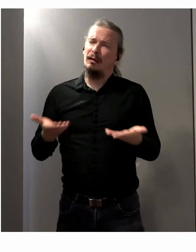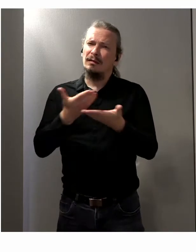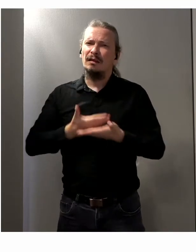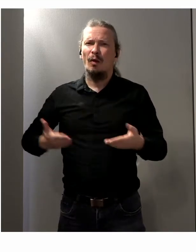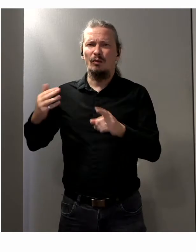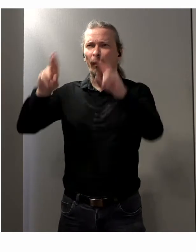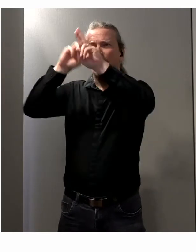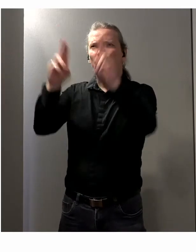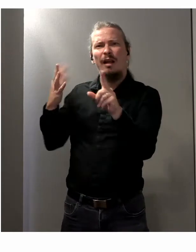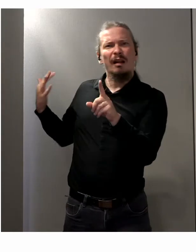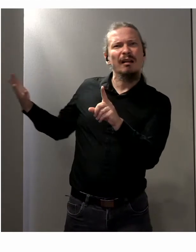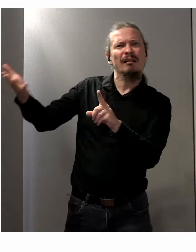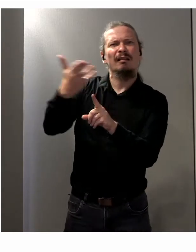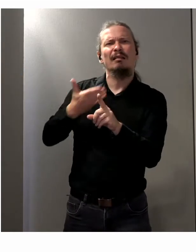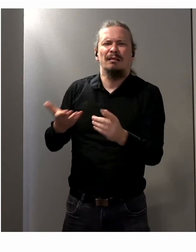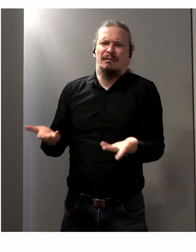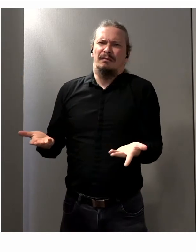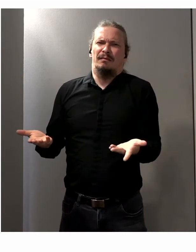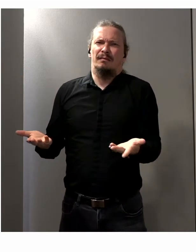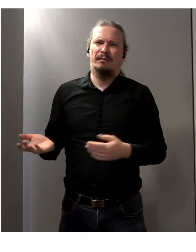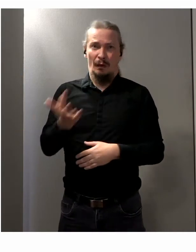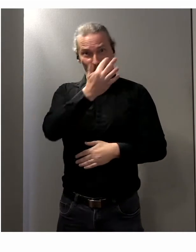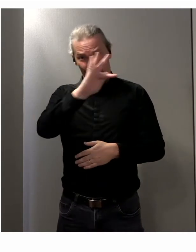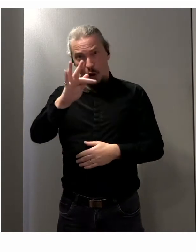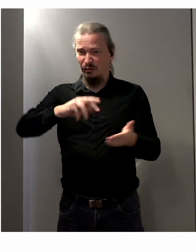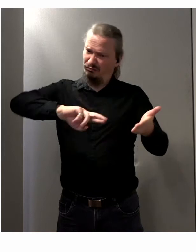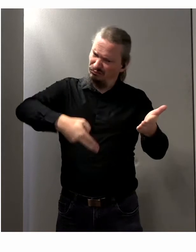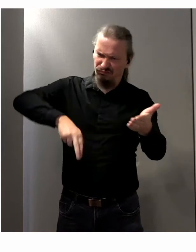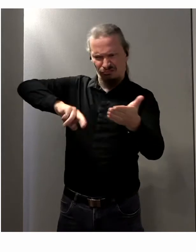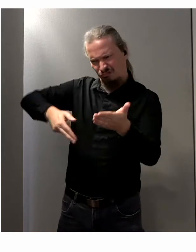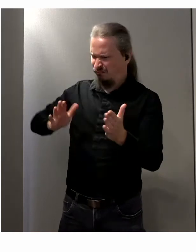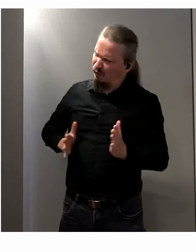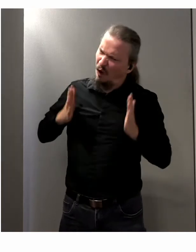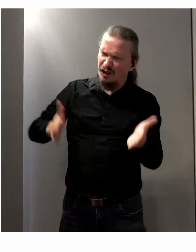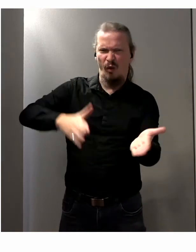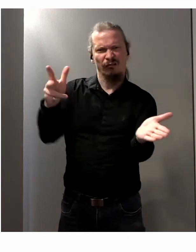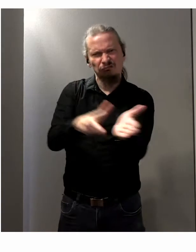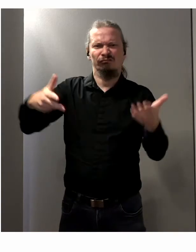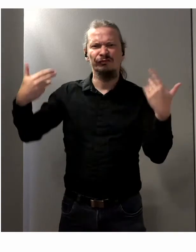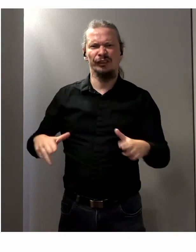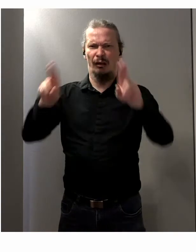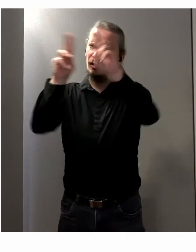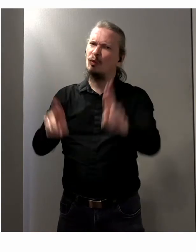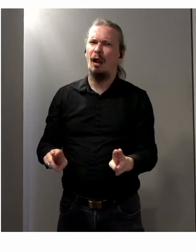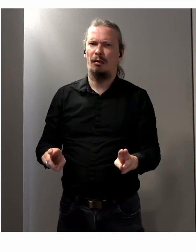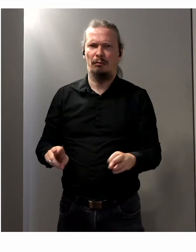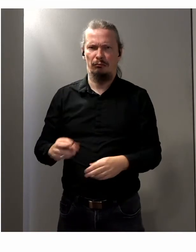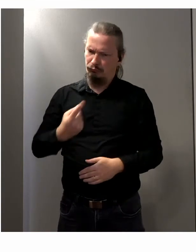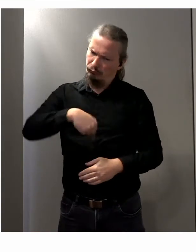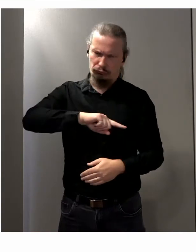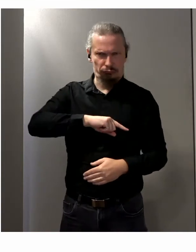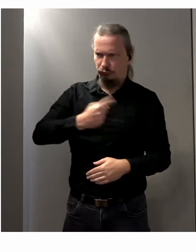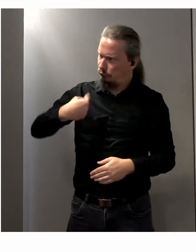contexte international. La France a signé des engagements internationaux qui nous obligent